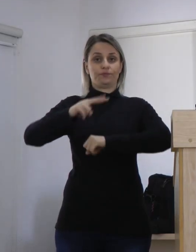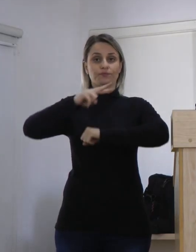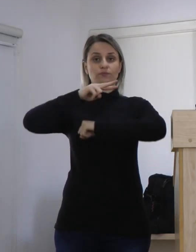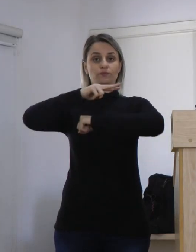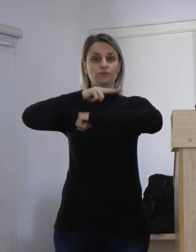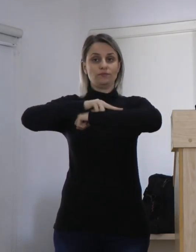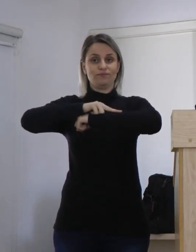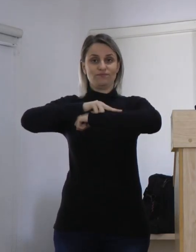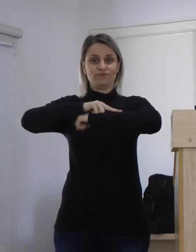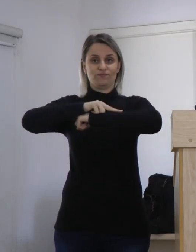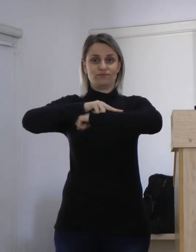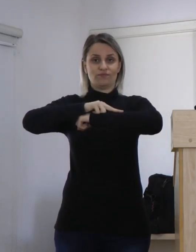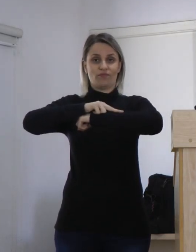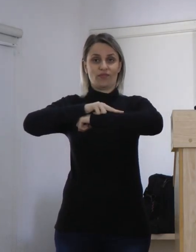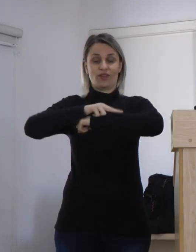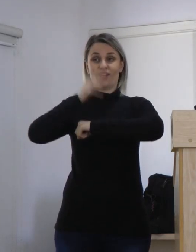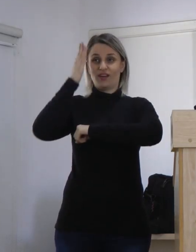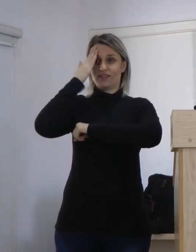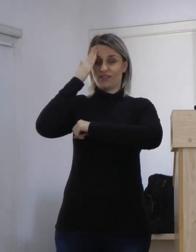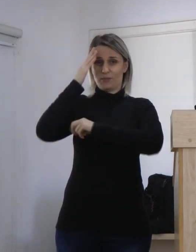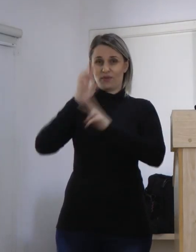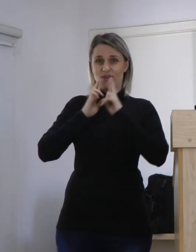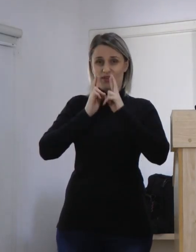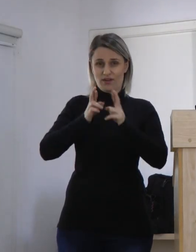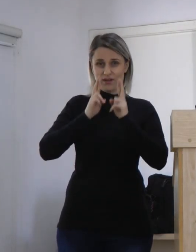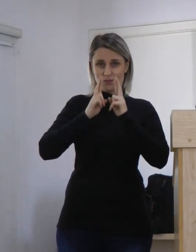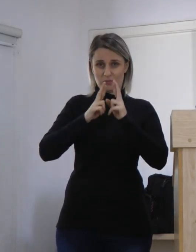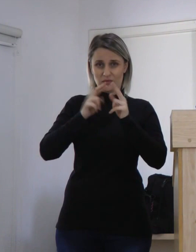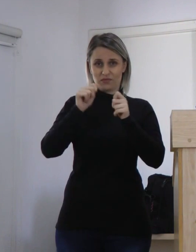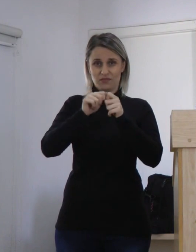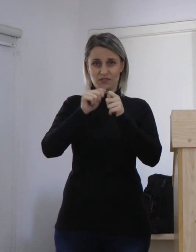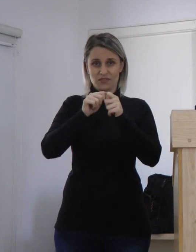Reclamava, chorava, abjurava o nome de Jesus.